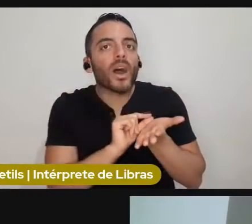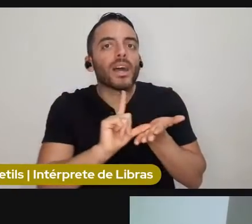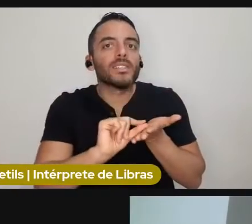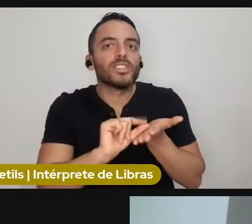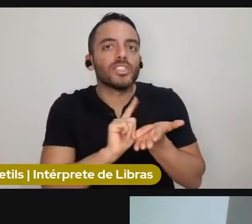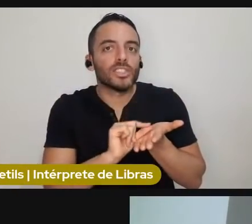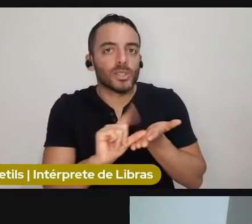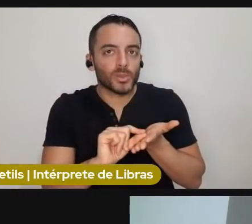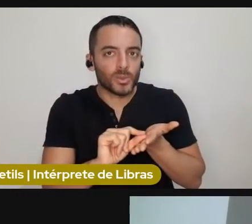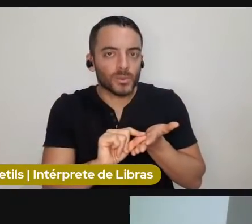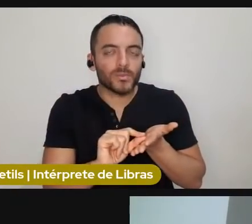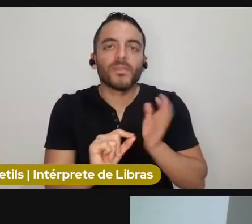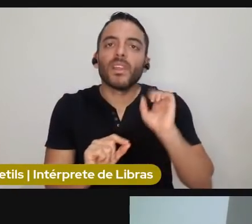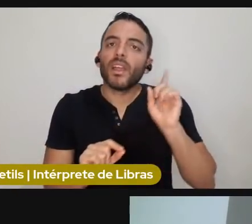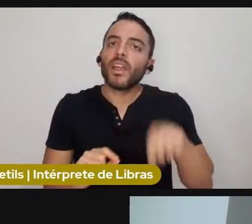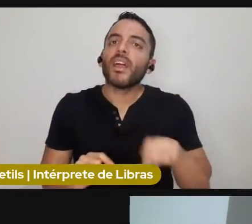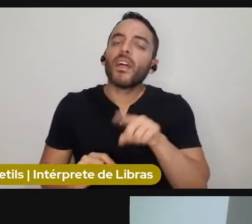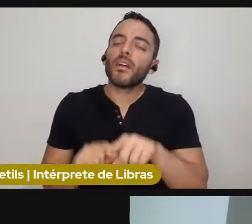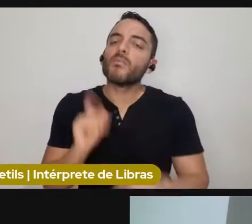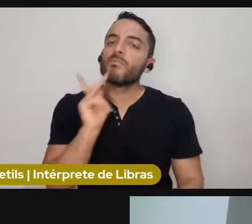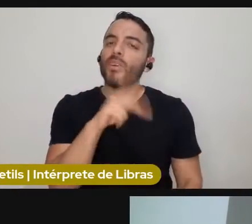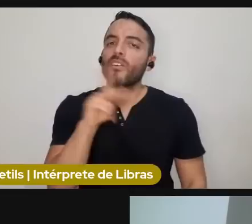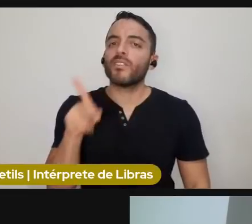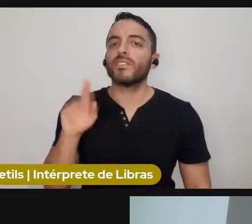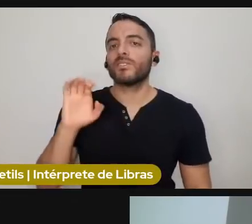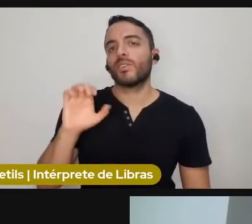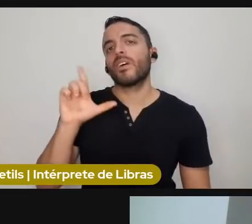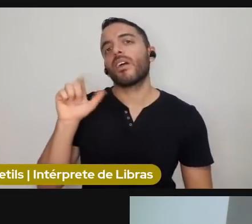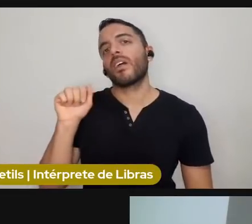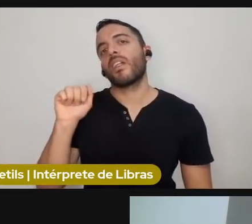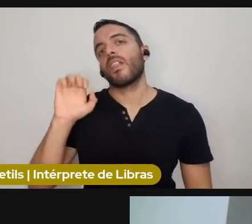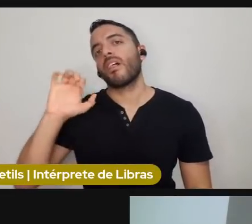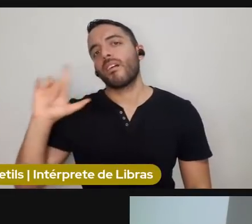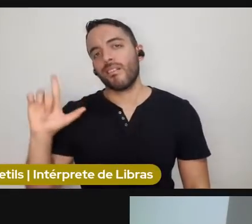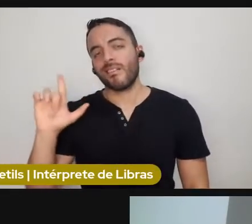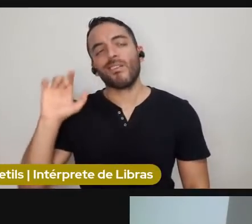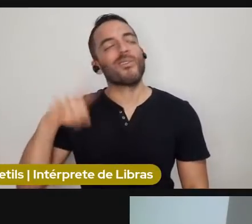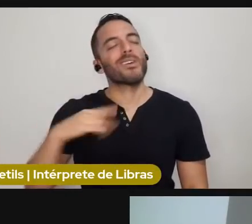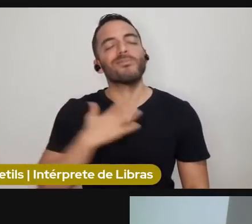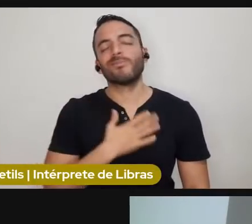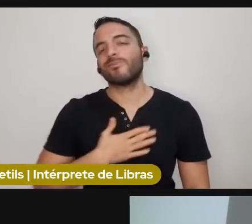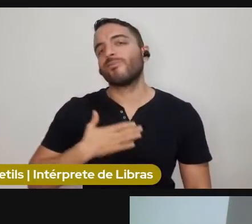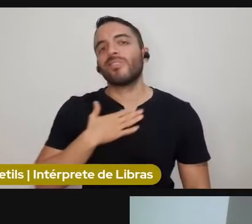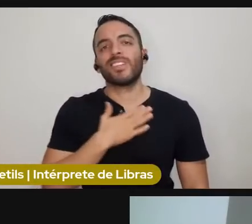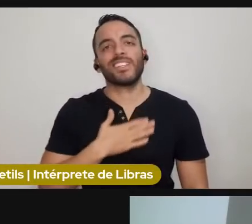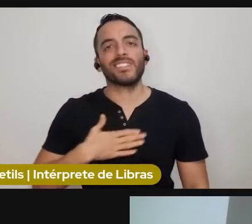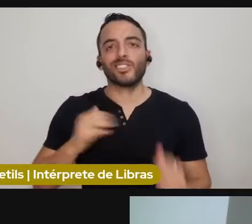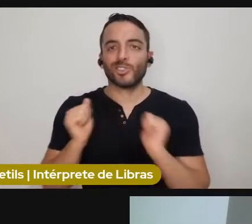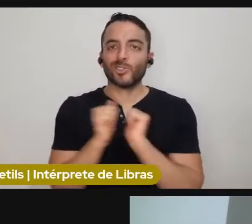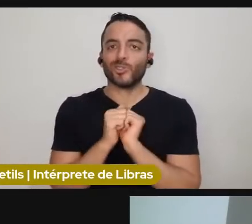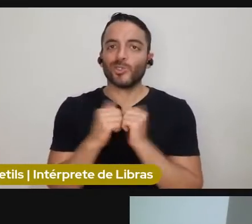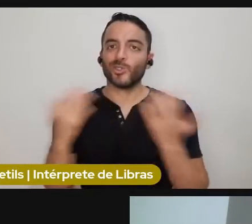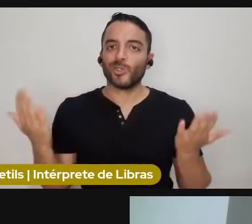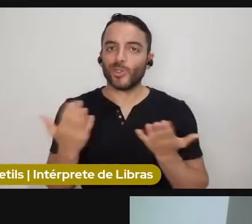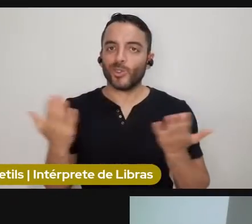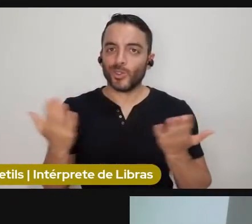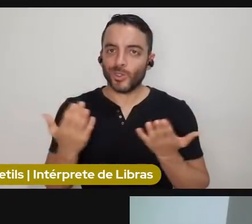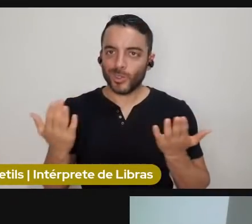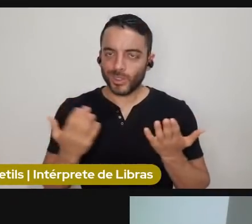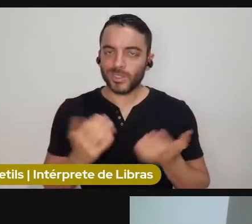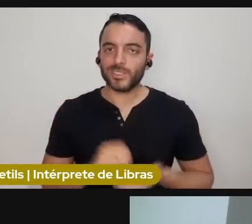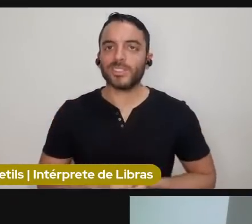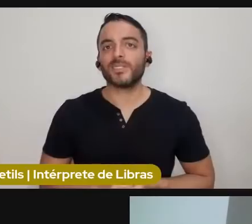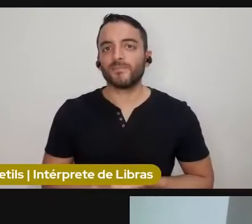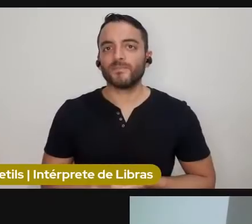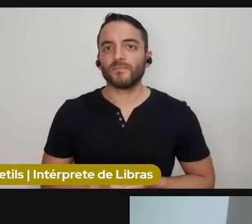Elael, é um prazer imenso poder contar com você, e eu dou